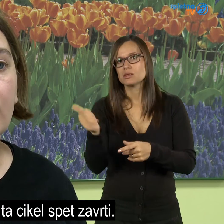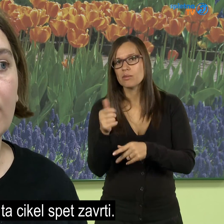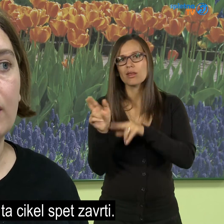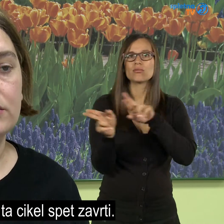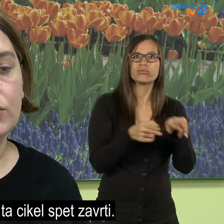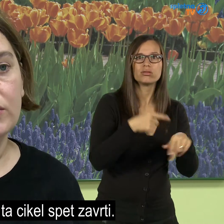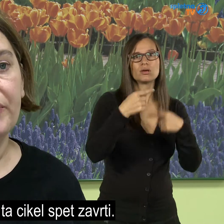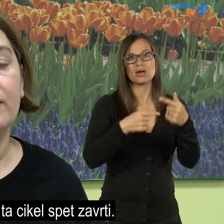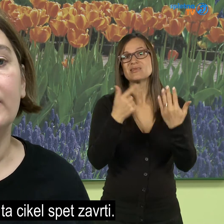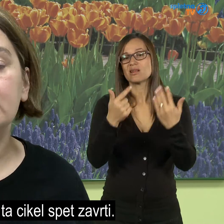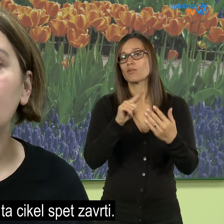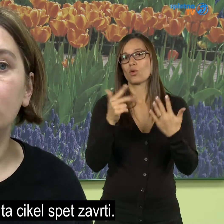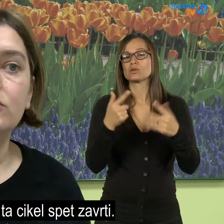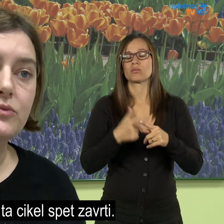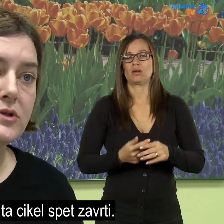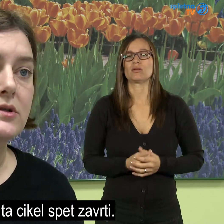zavrti.